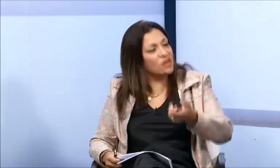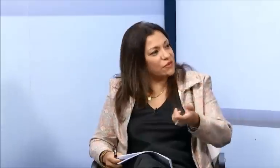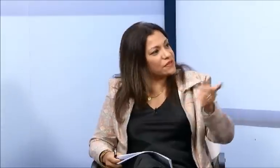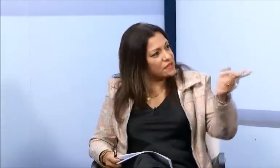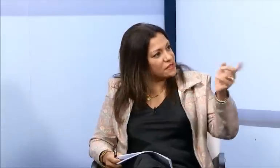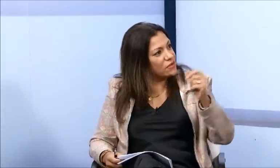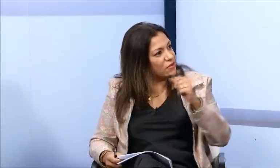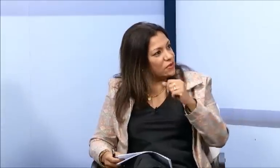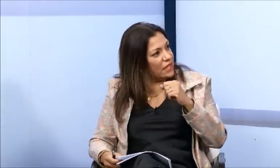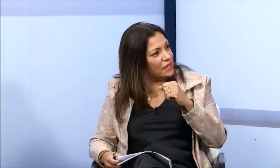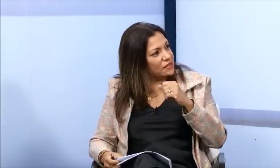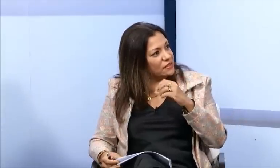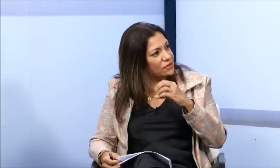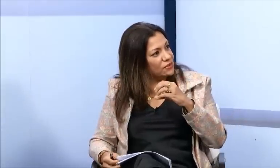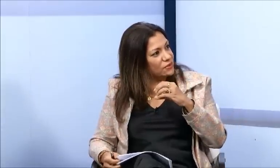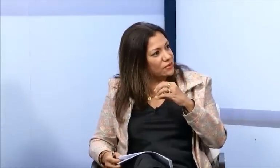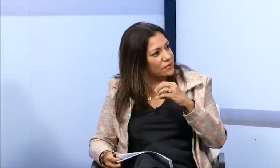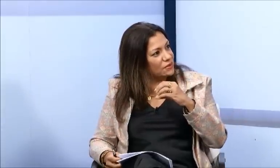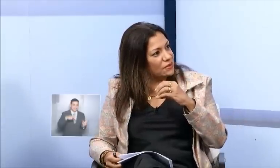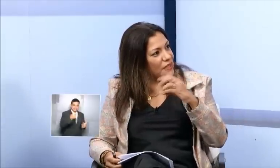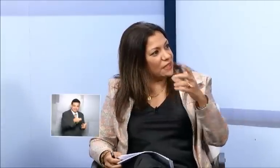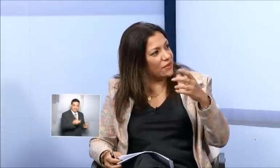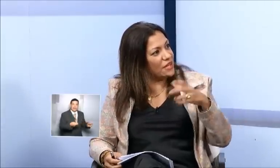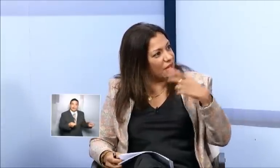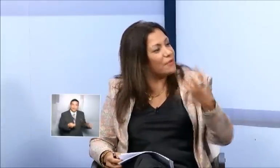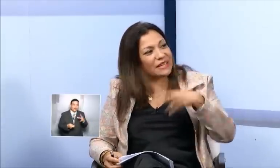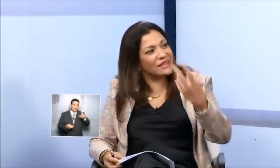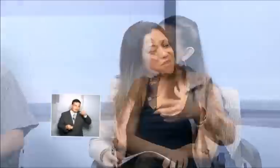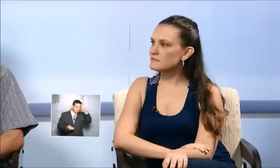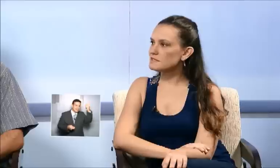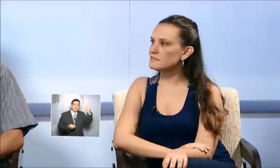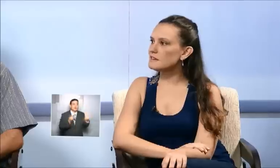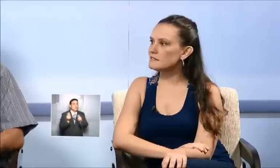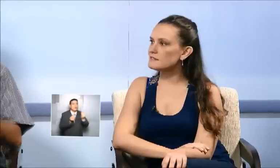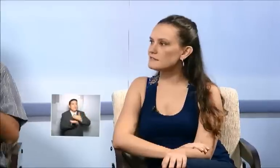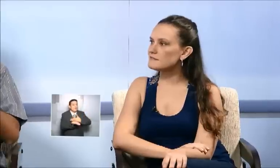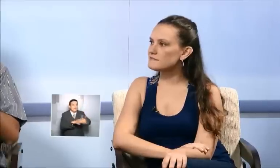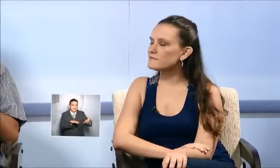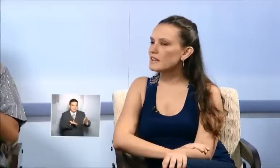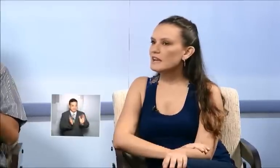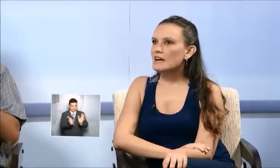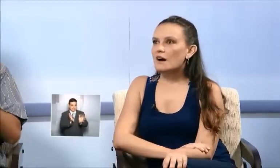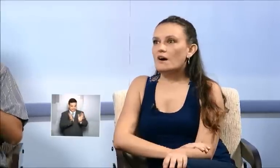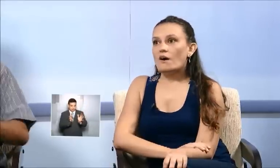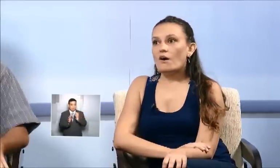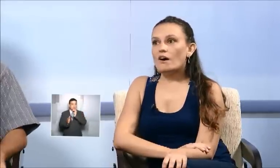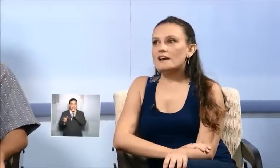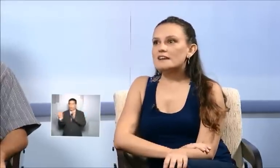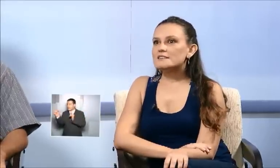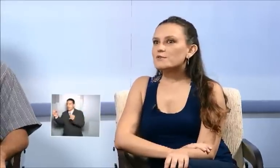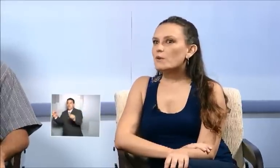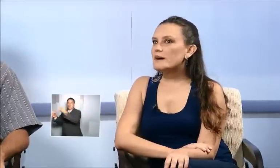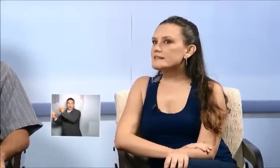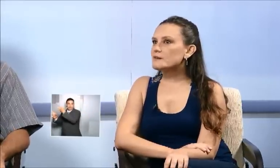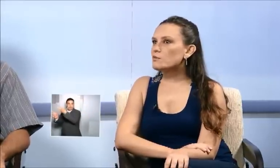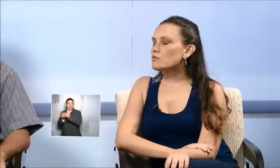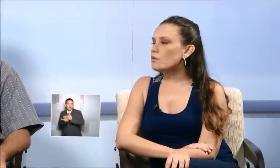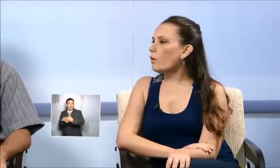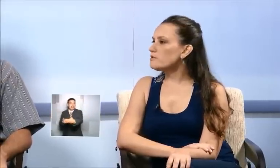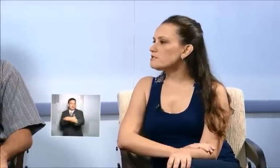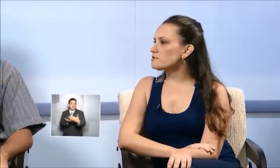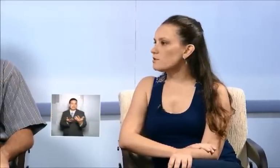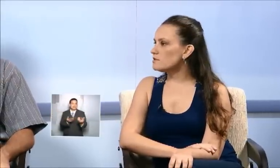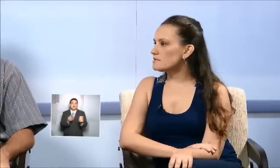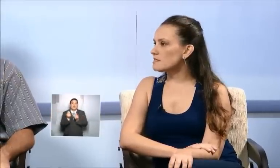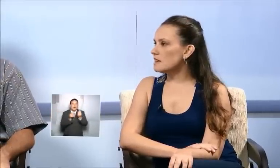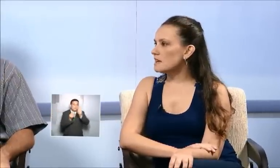Palavras novas são colocadas na Sim. linguagem? Como é que isso acontece? Olha, isso começa com um